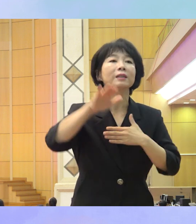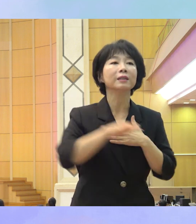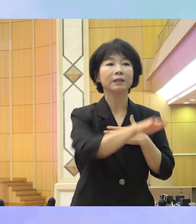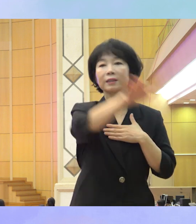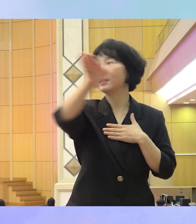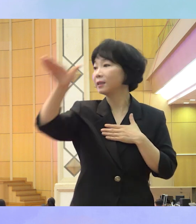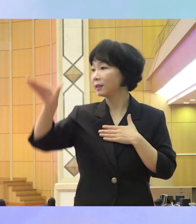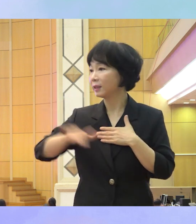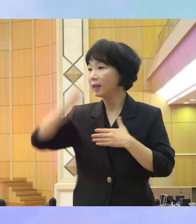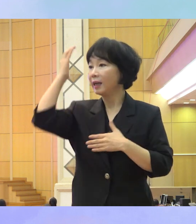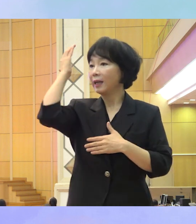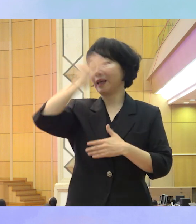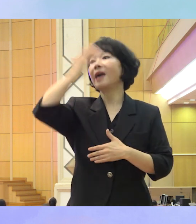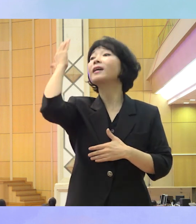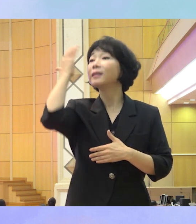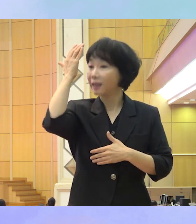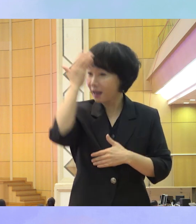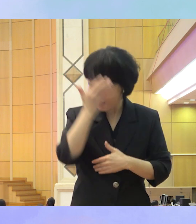우리를